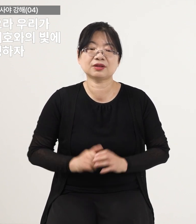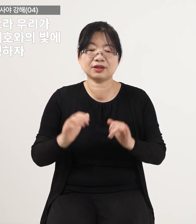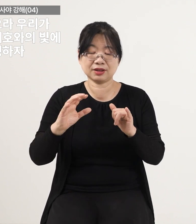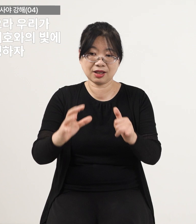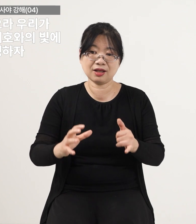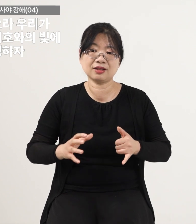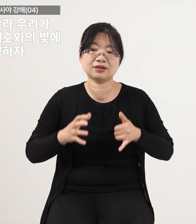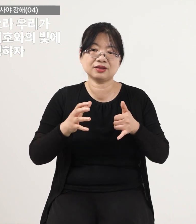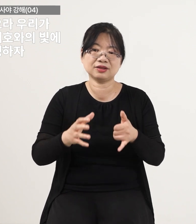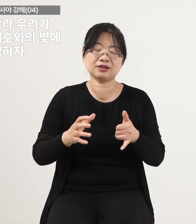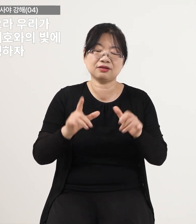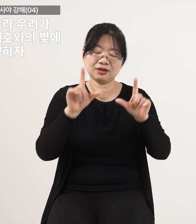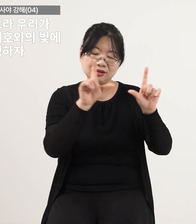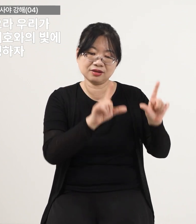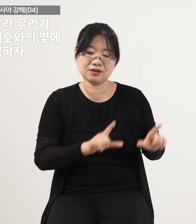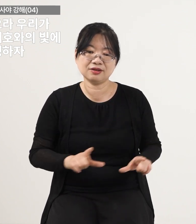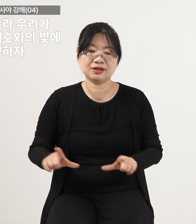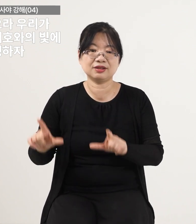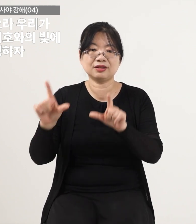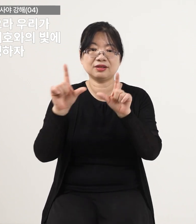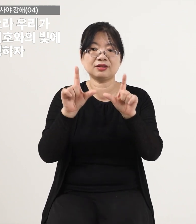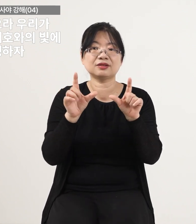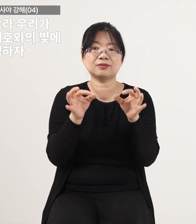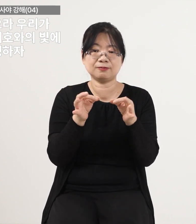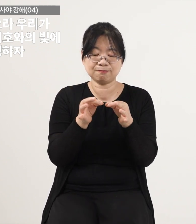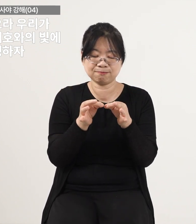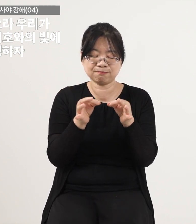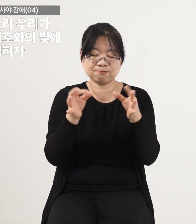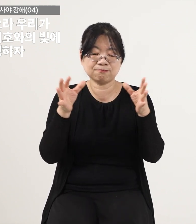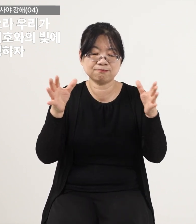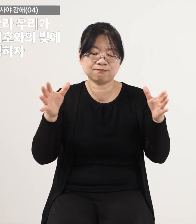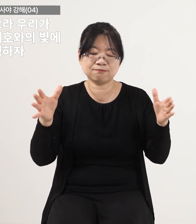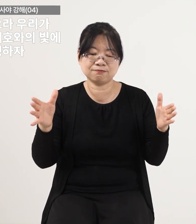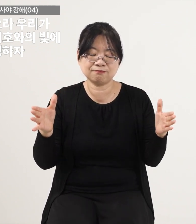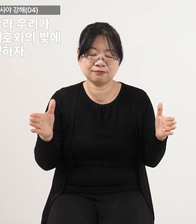이 세상을 살아가는